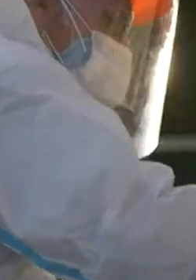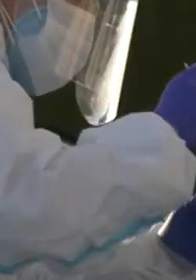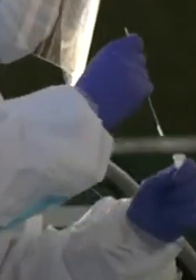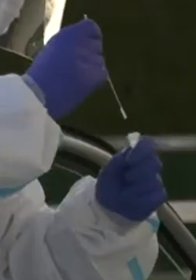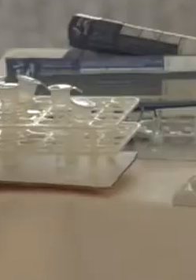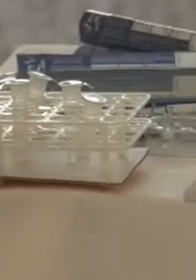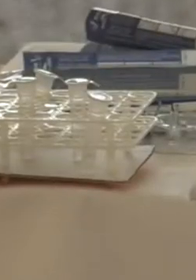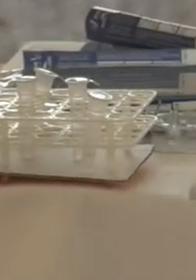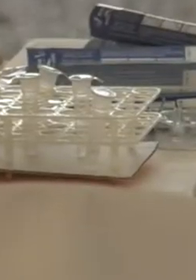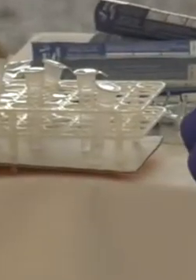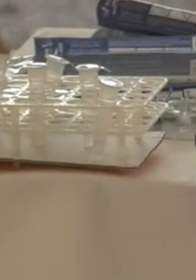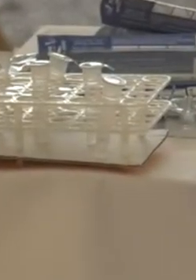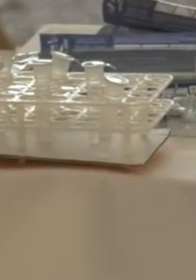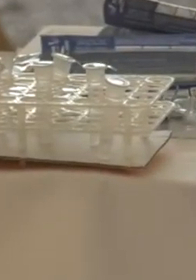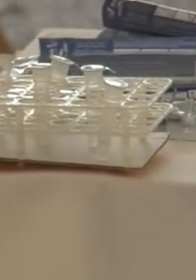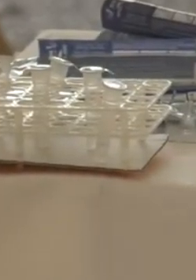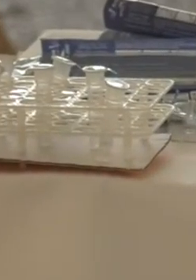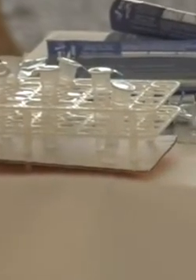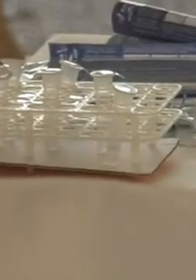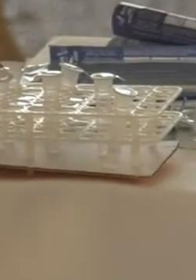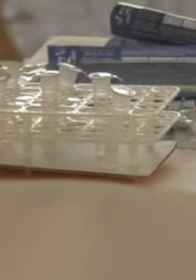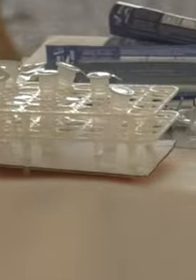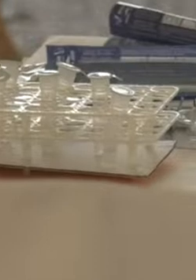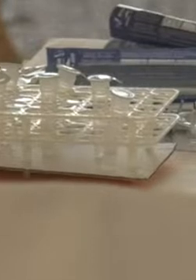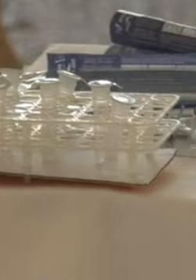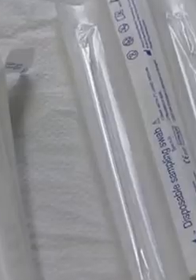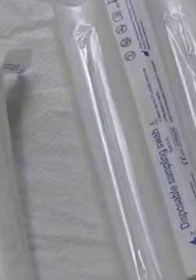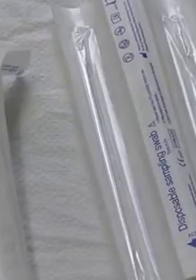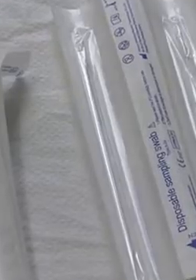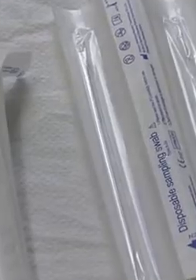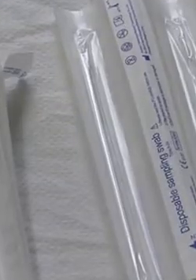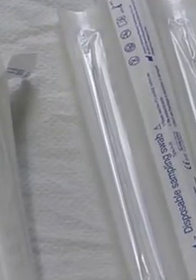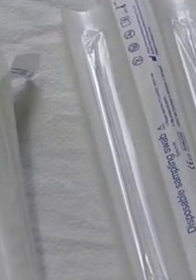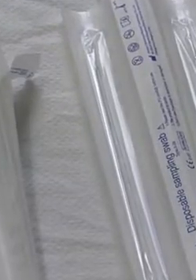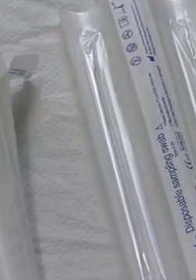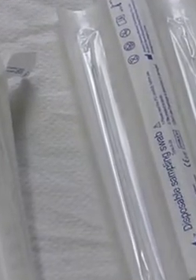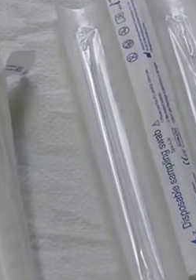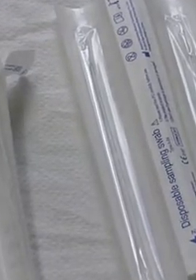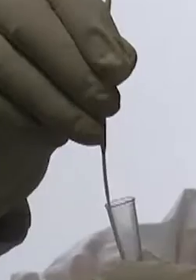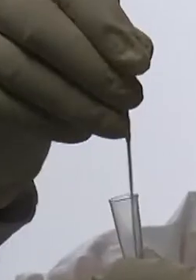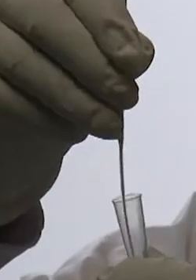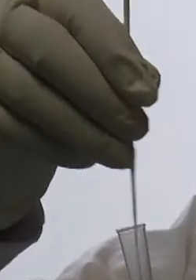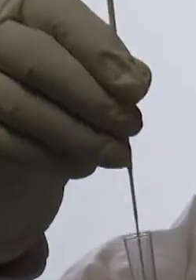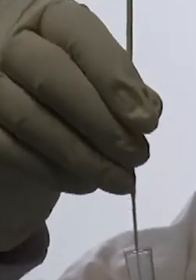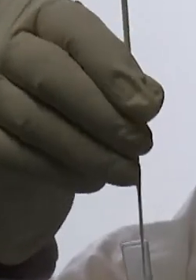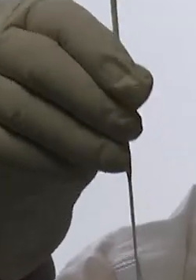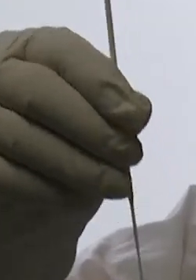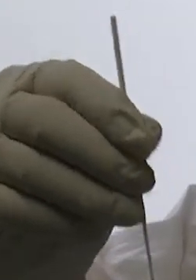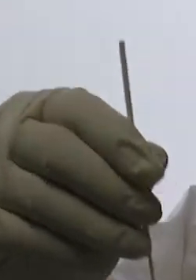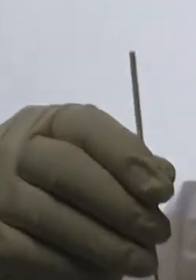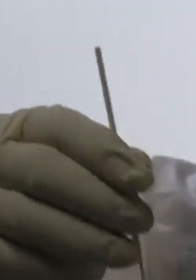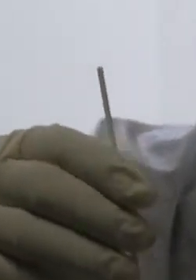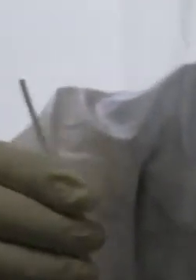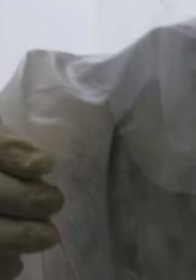73.000 tamponi rapidi nelle ultime 48 ore in Veneto, oltre 4 milioni di test eseguiti da inizio pandemia. Più tamponi, più